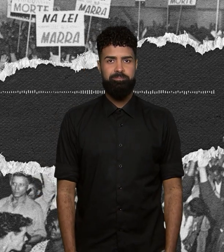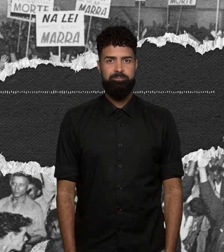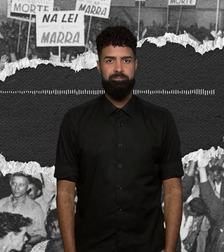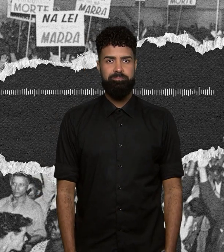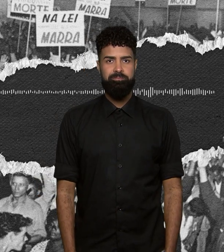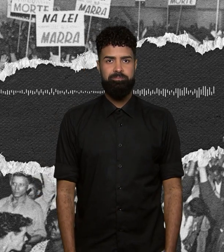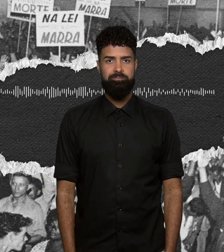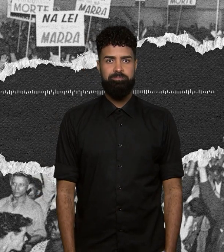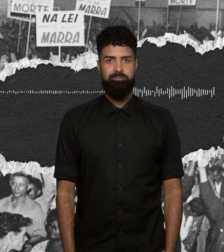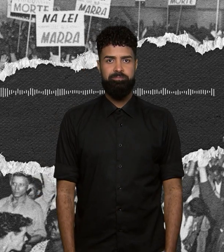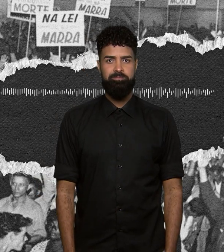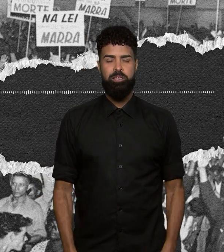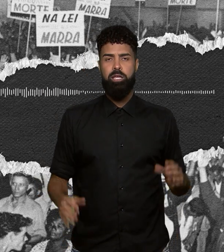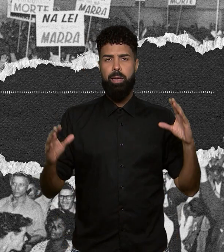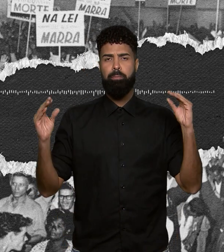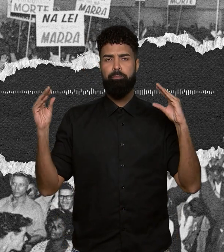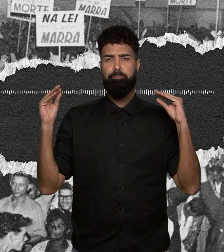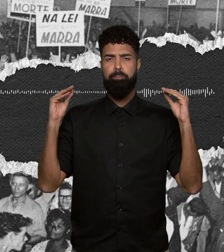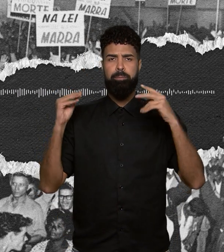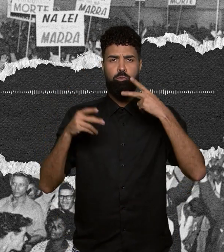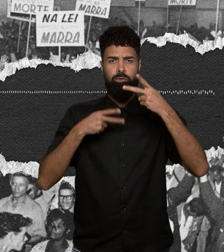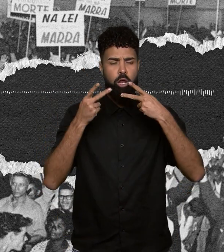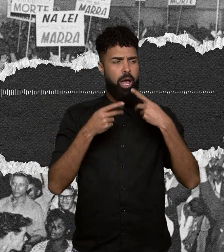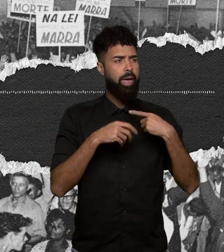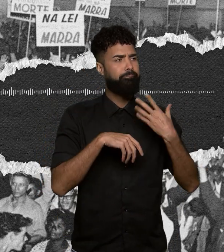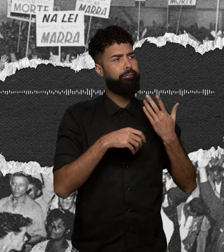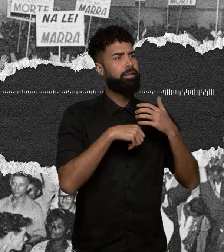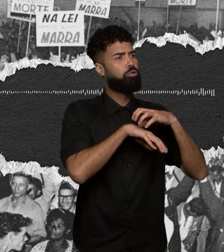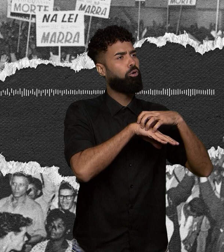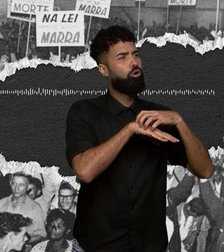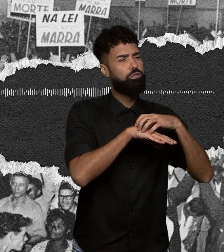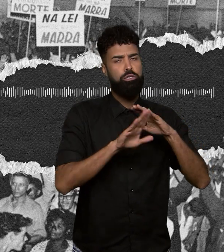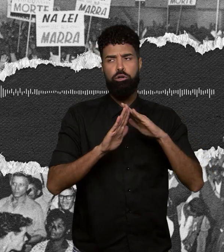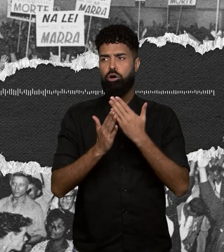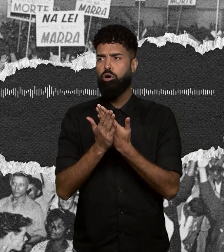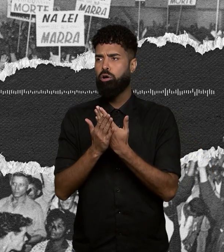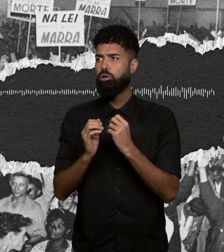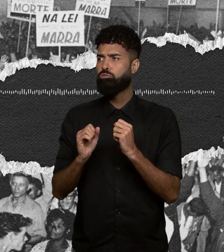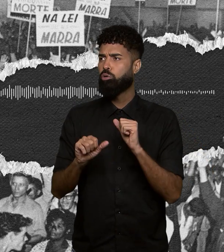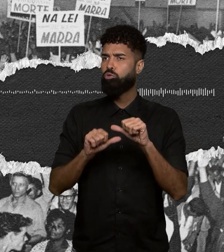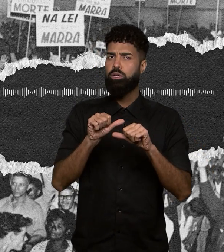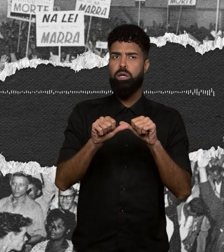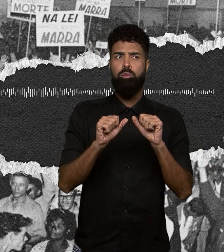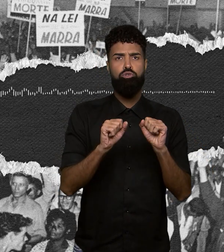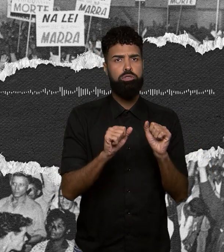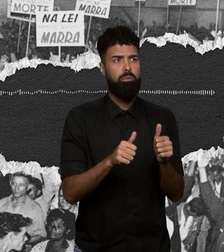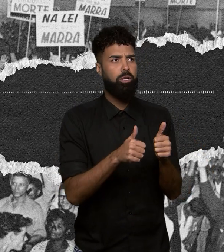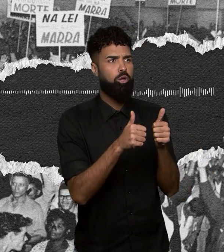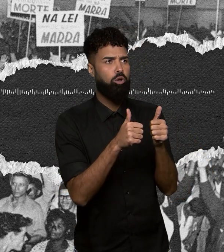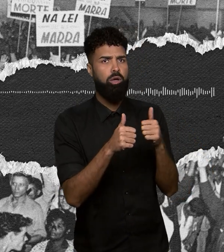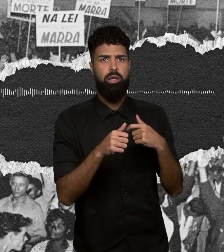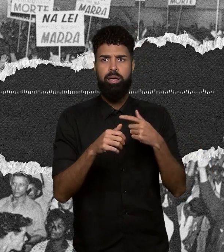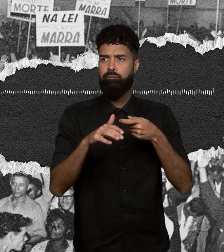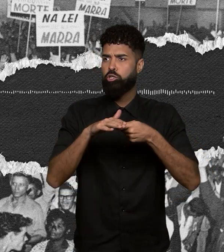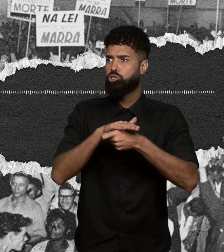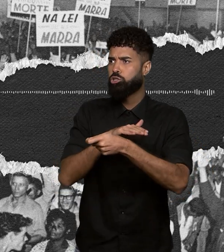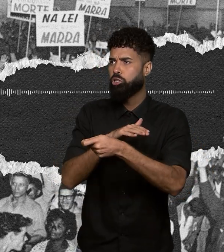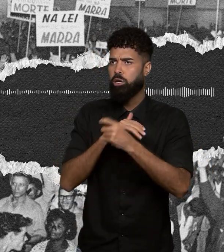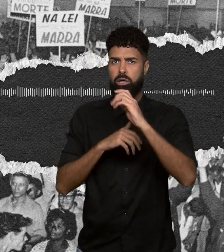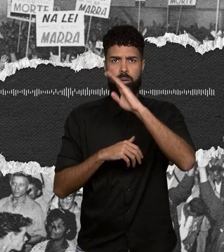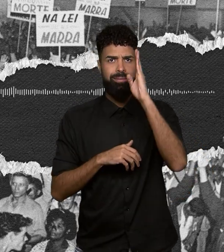audar podia ajudar transporte público podia mudar mais podia ser melhor impostos qualidade